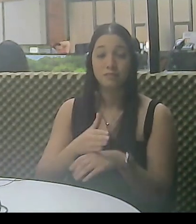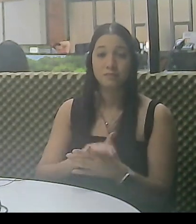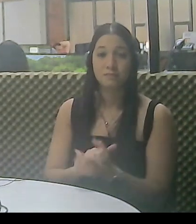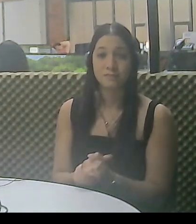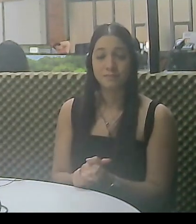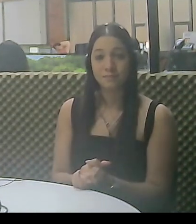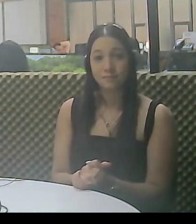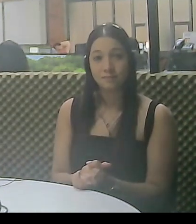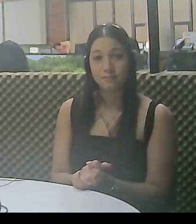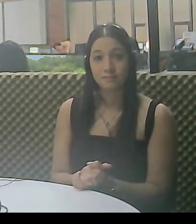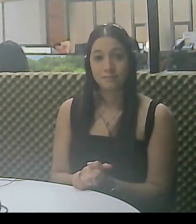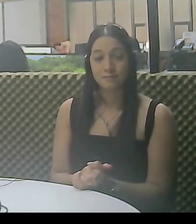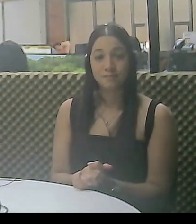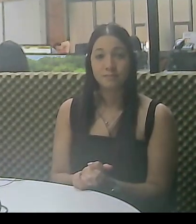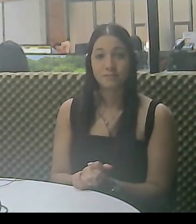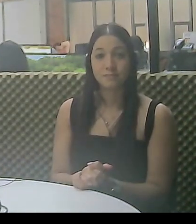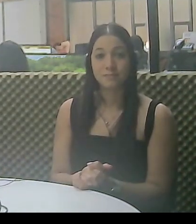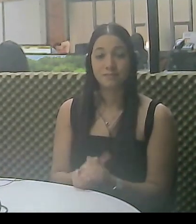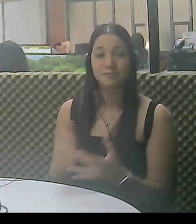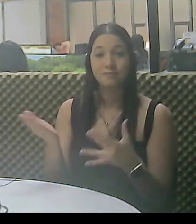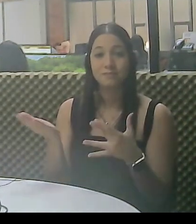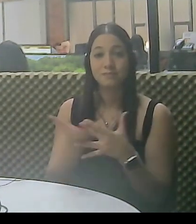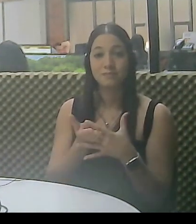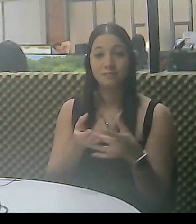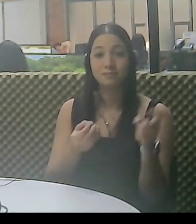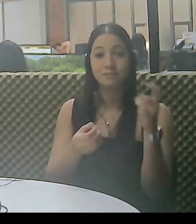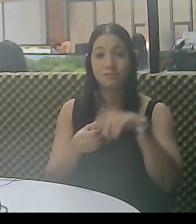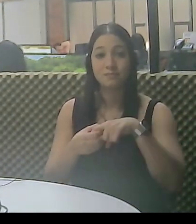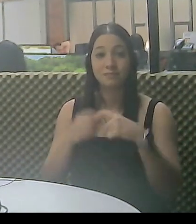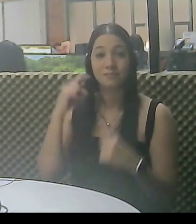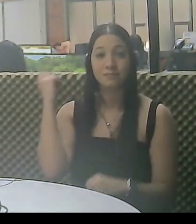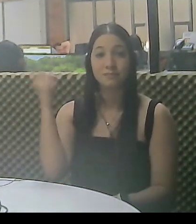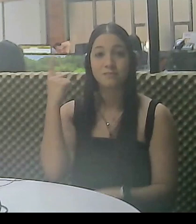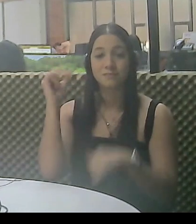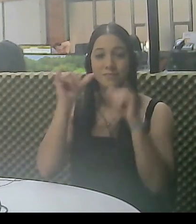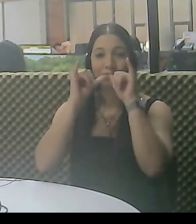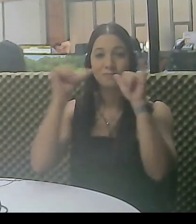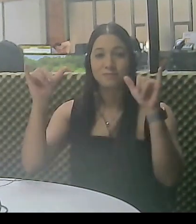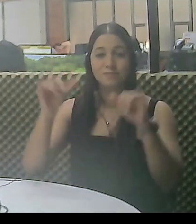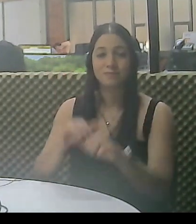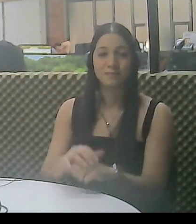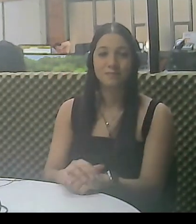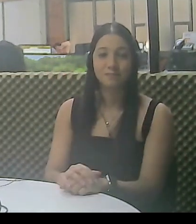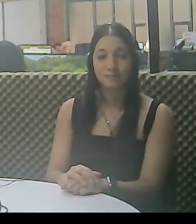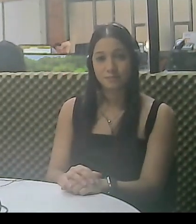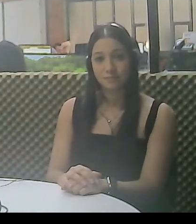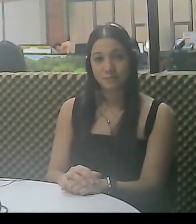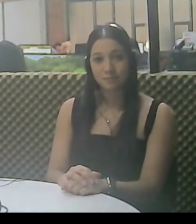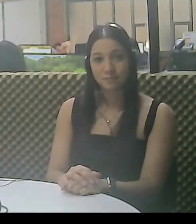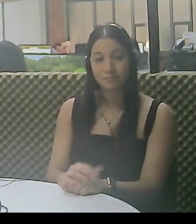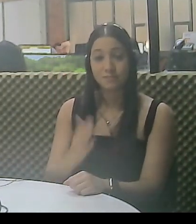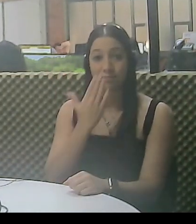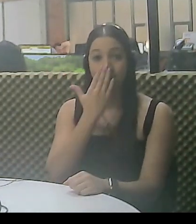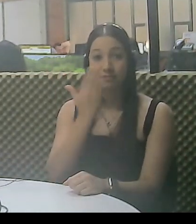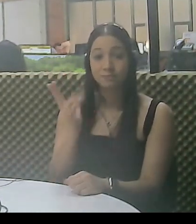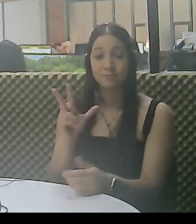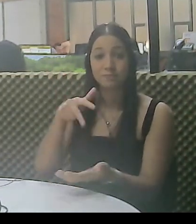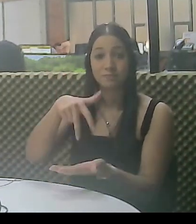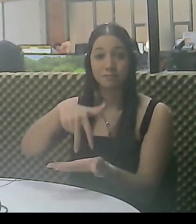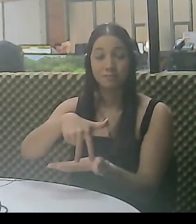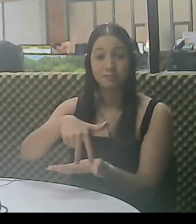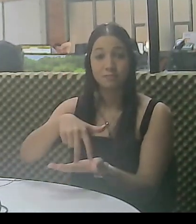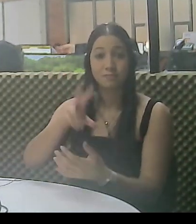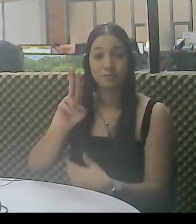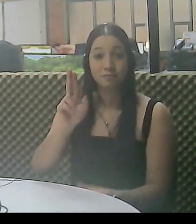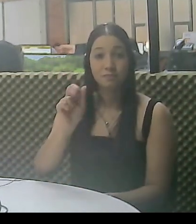atividades. E agora vamos para um rápido intervalo, já já voltamos com o Giro de Notícias. Estou em frente ao pronto atendimento de